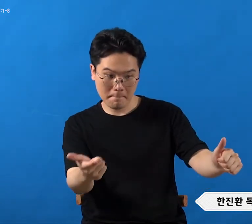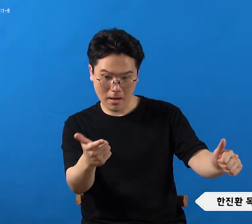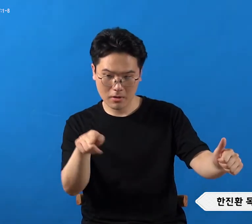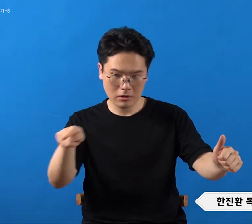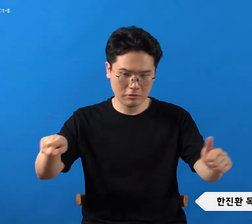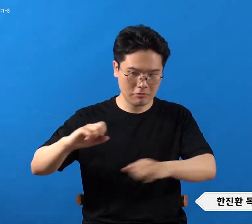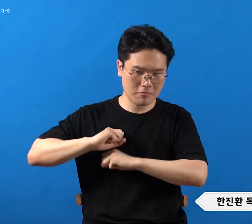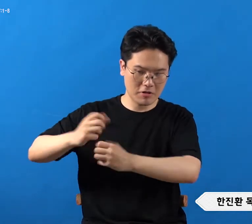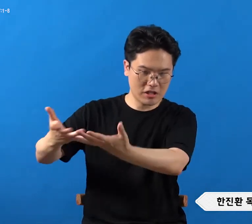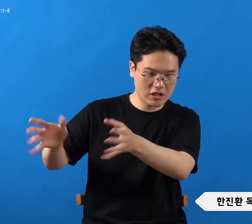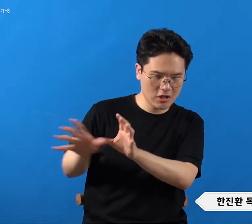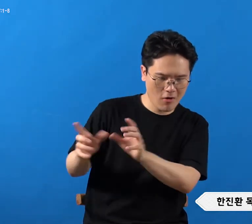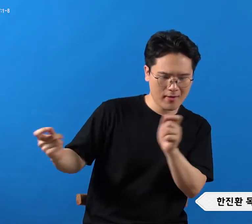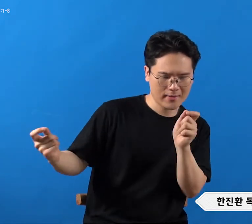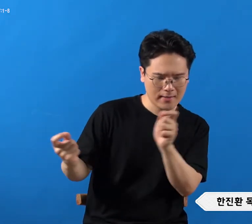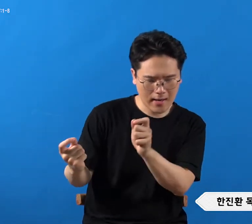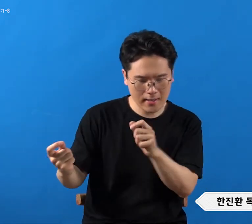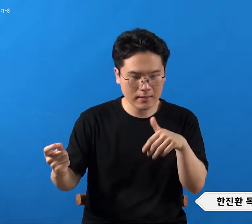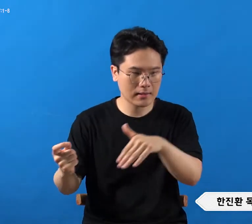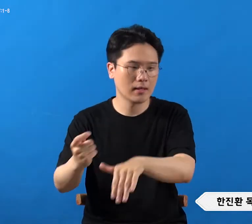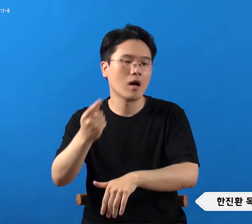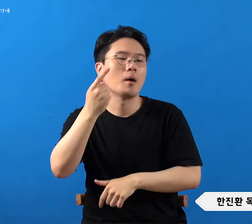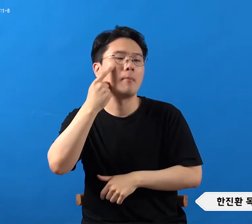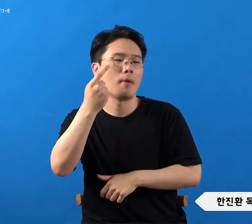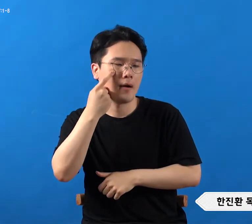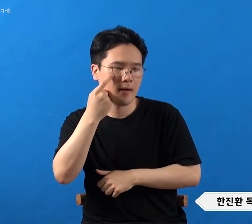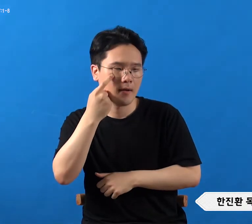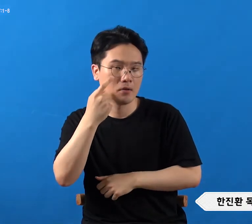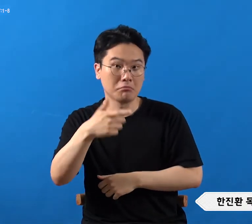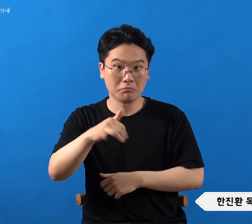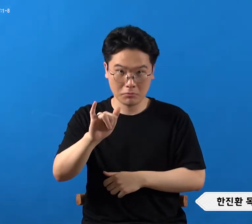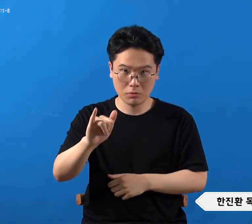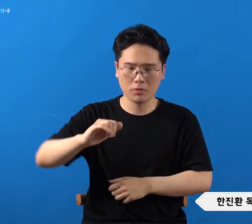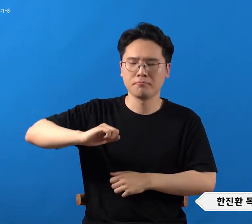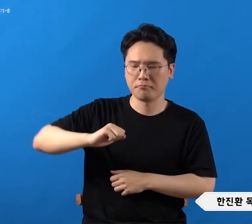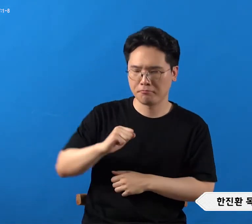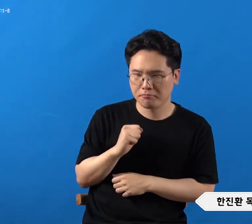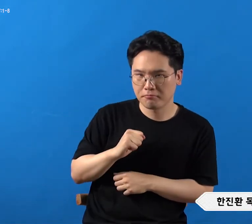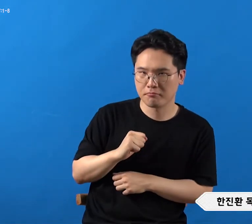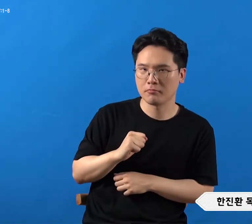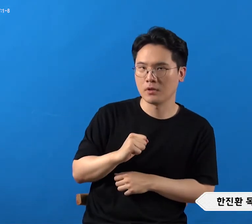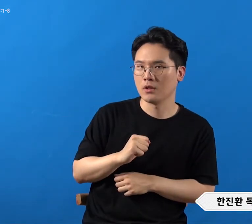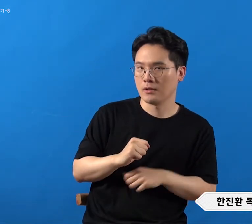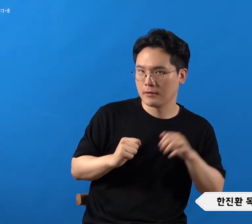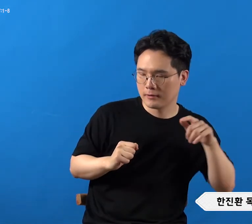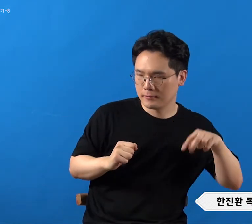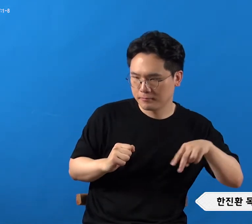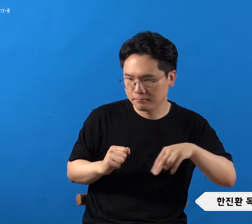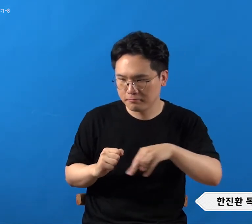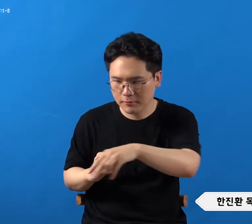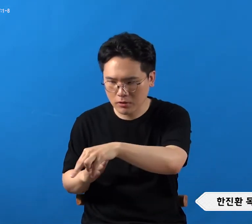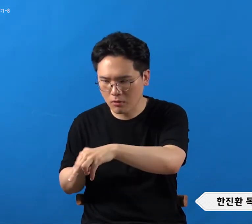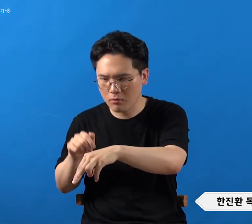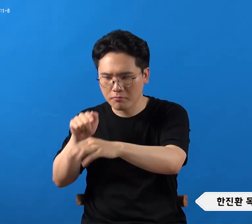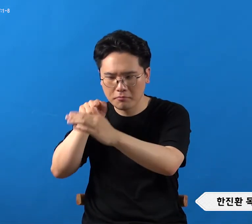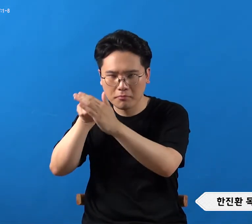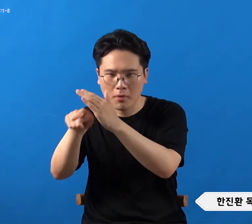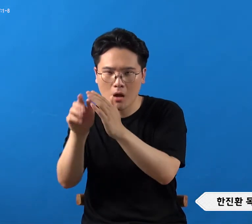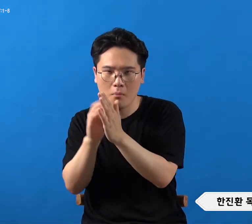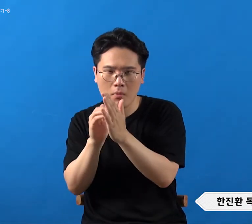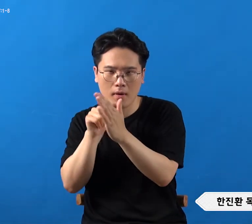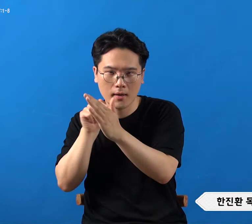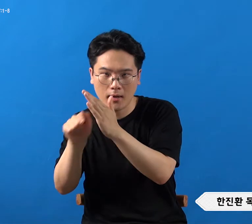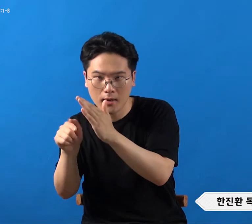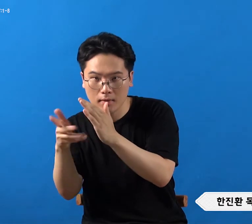하십니다. 기드온이 부하한 사람을 데리고 한밤중에 미디안 진영 가까이 잠입을 했는데 보초병